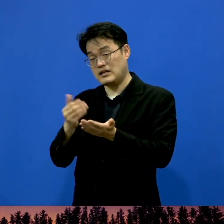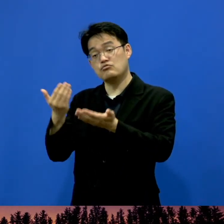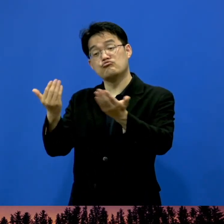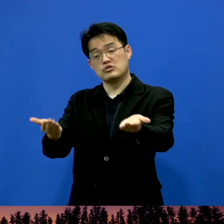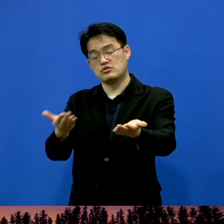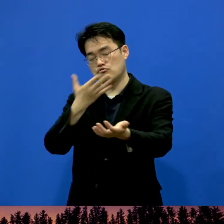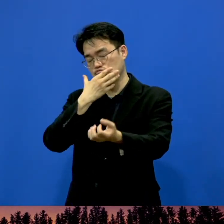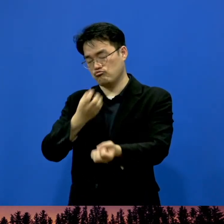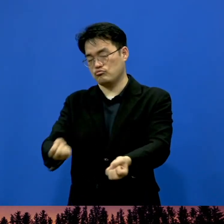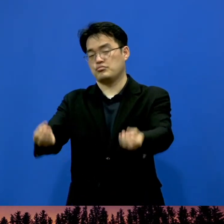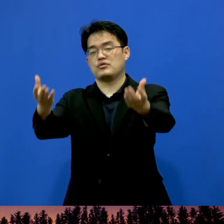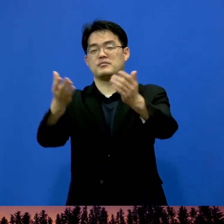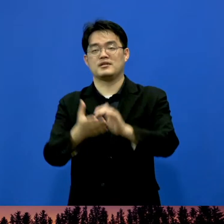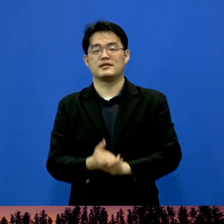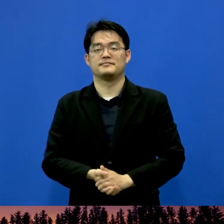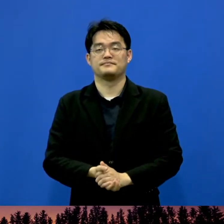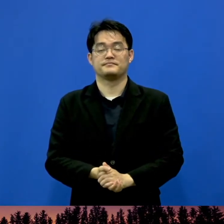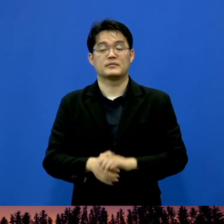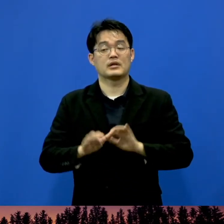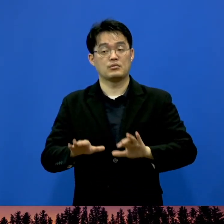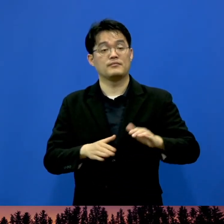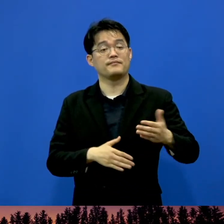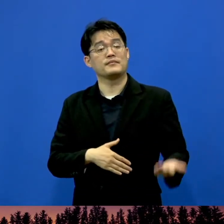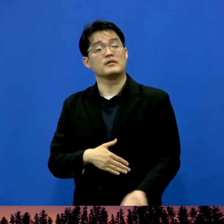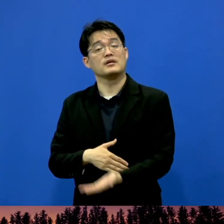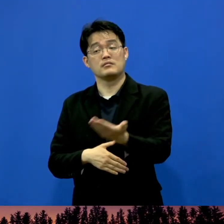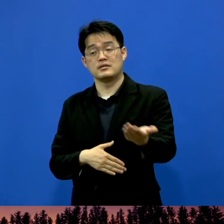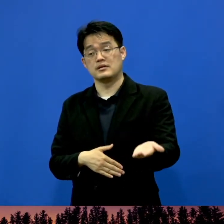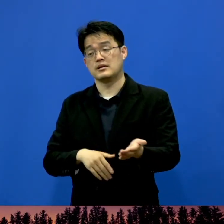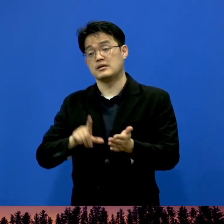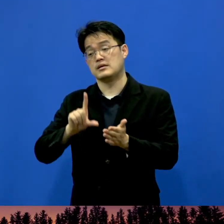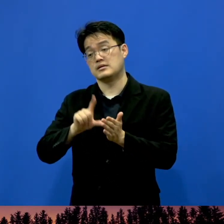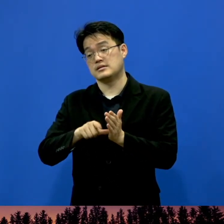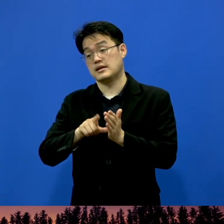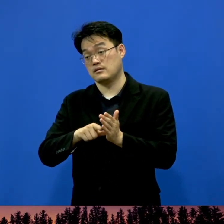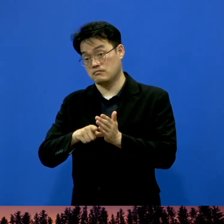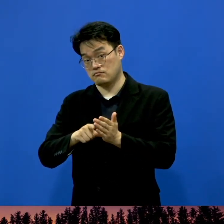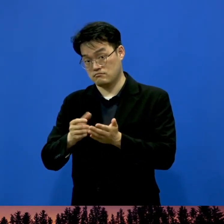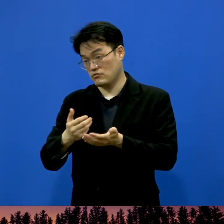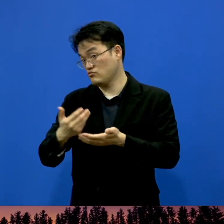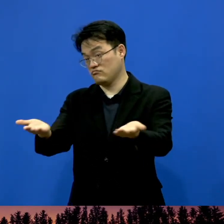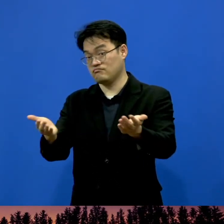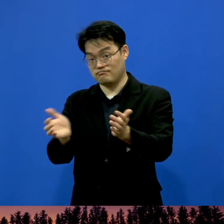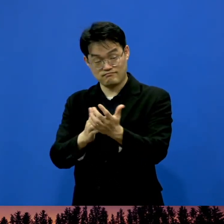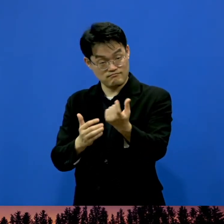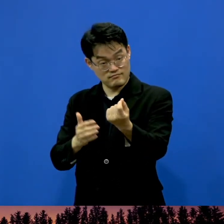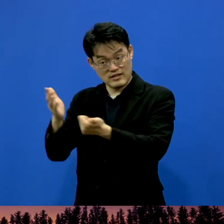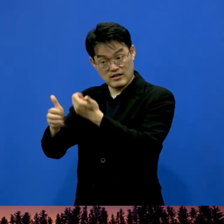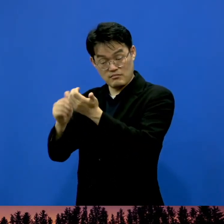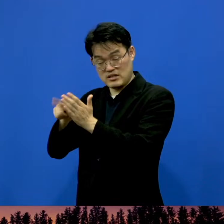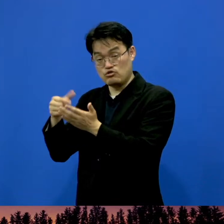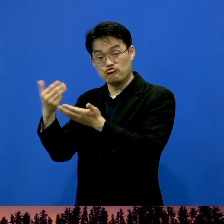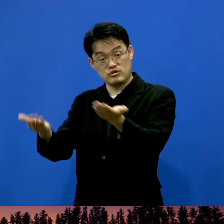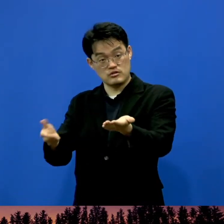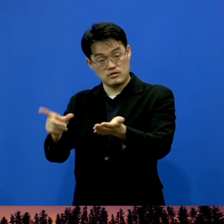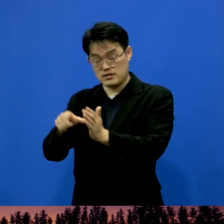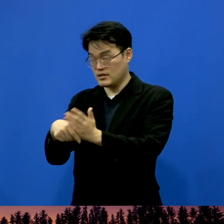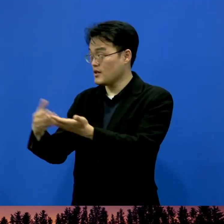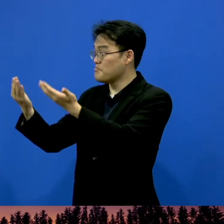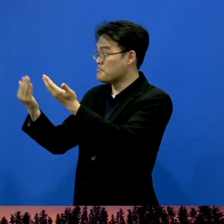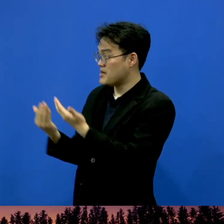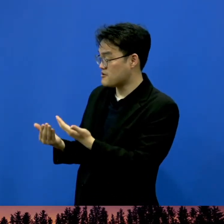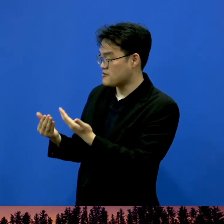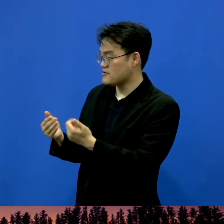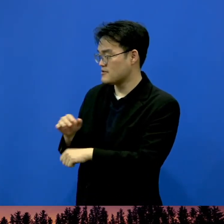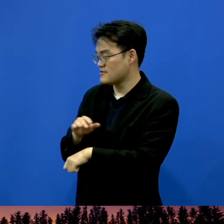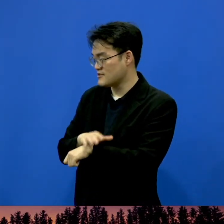축복이에요. 오늘 여러분이 시간은 받지 않은 사람은 한 사람도 없어요. 오늘 그 시간의 청지기가